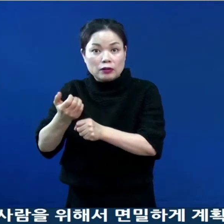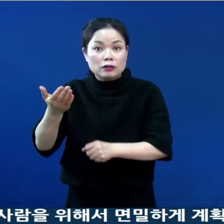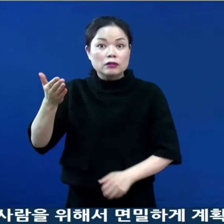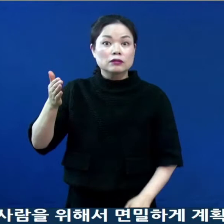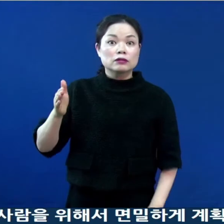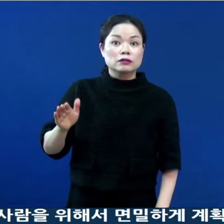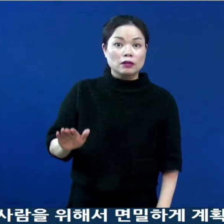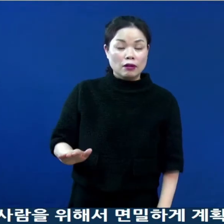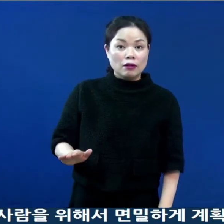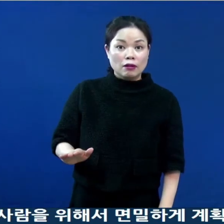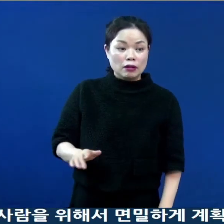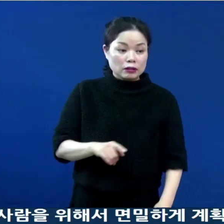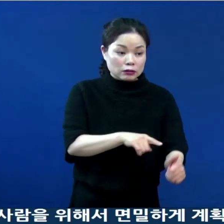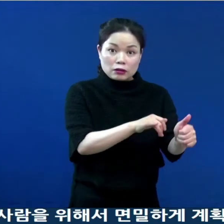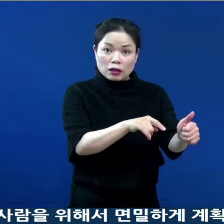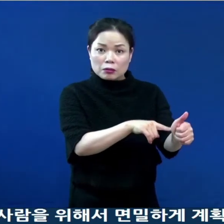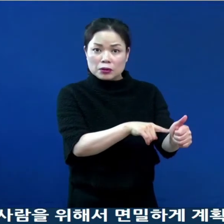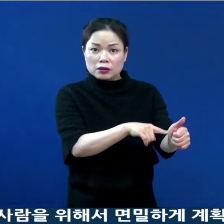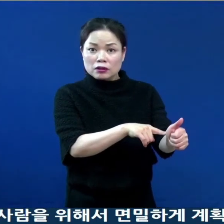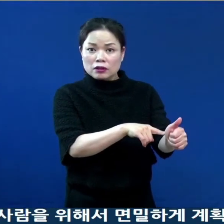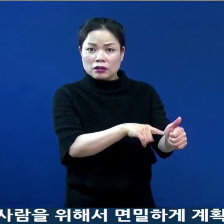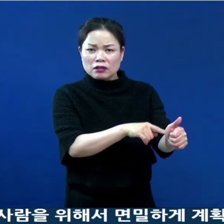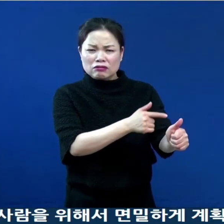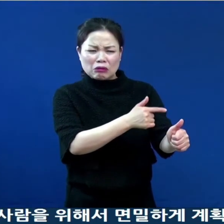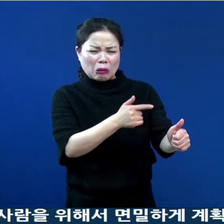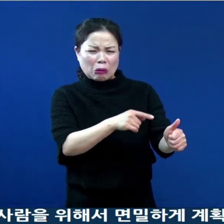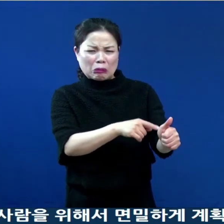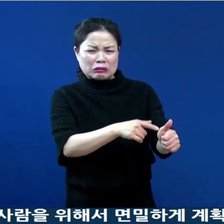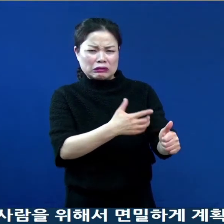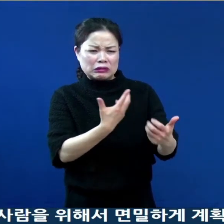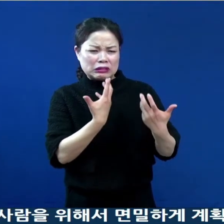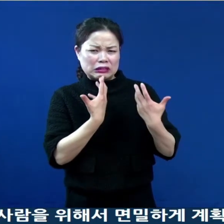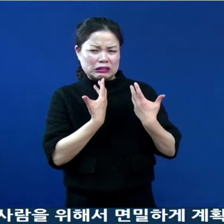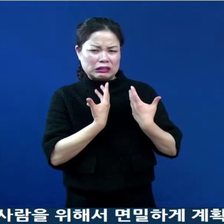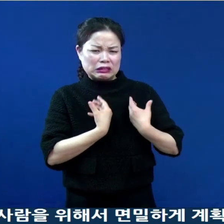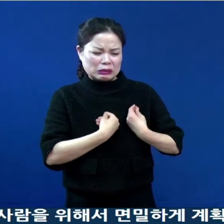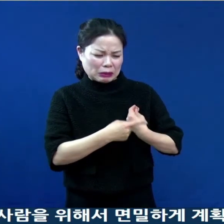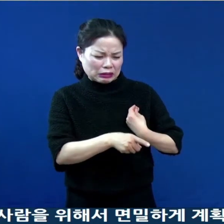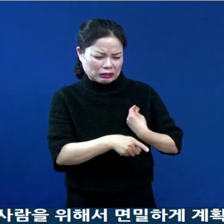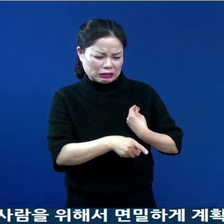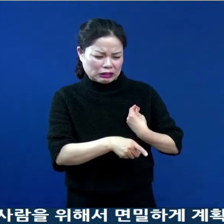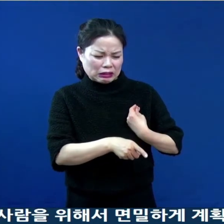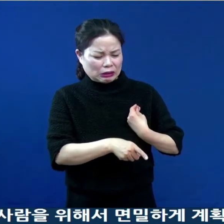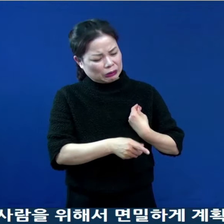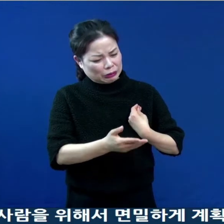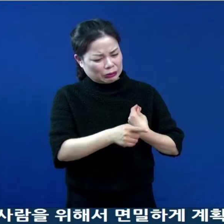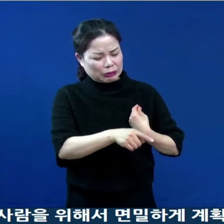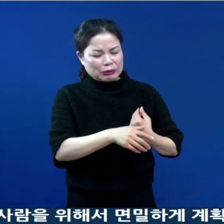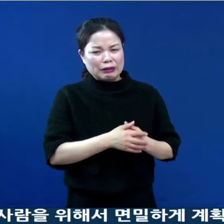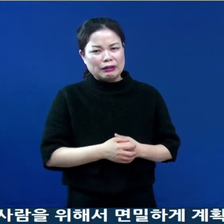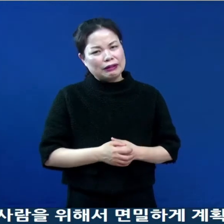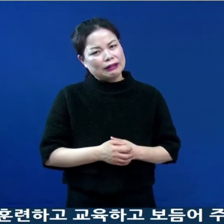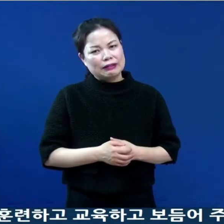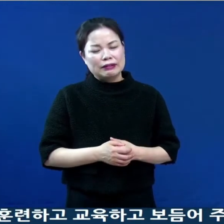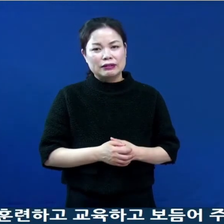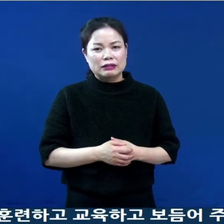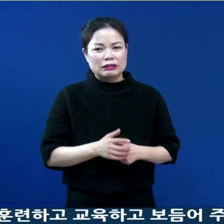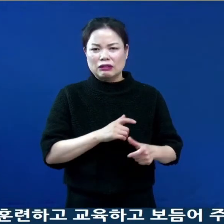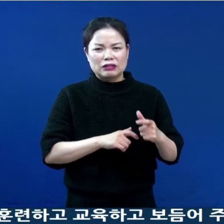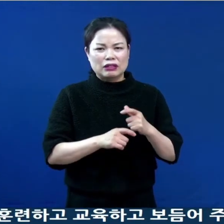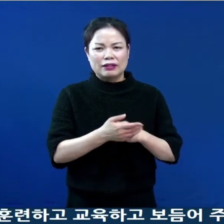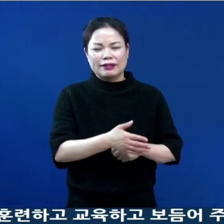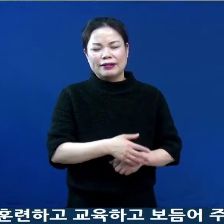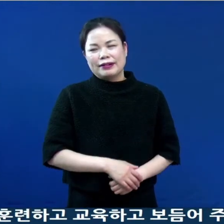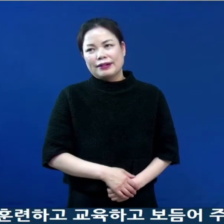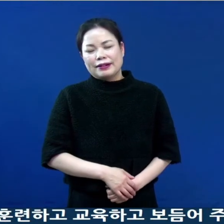그런데 그 사람이 너무나 실망스러운 일을 한 거야. 그래서 더 이상